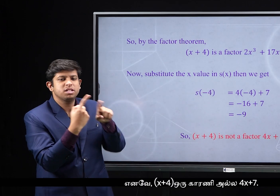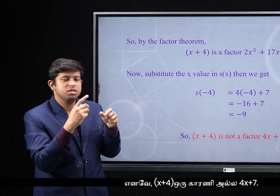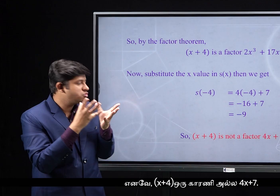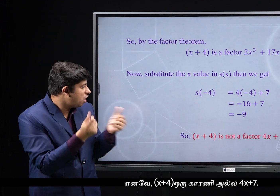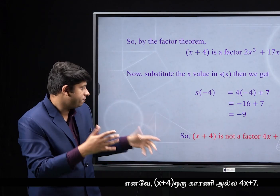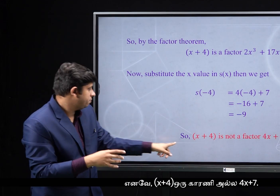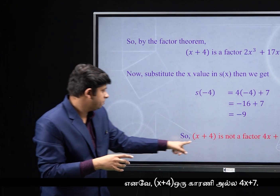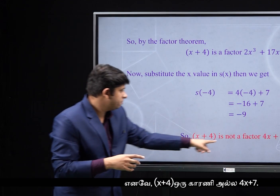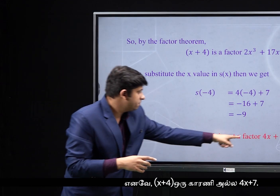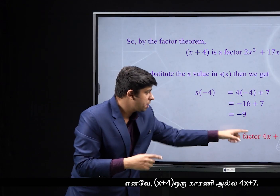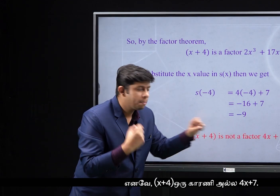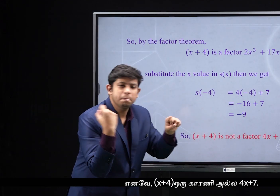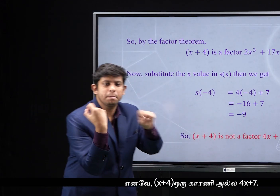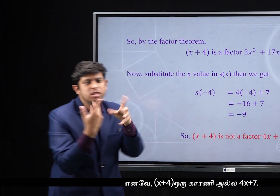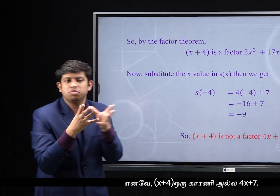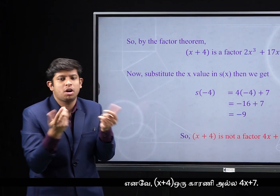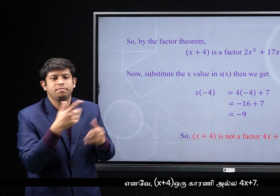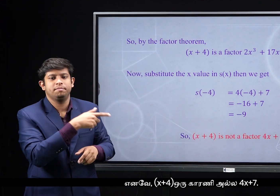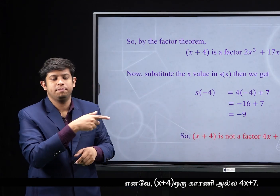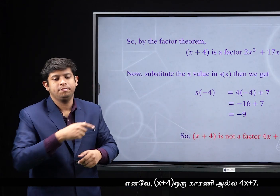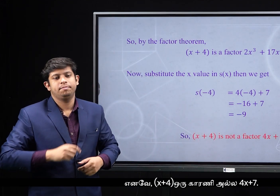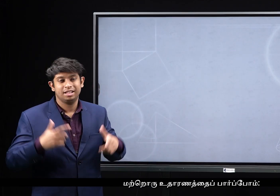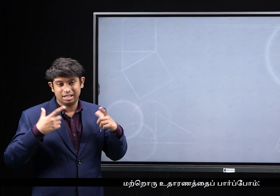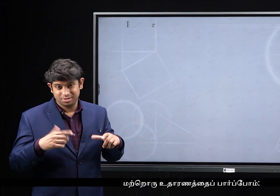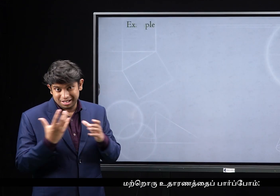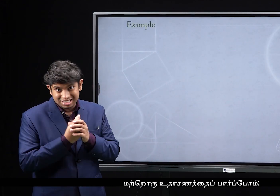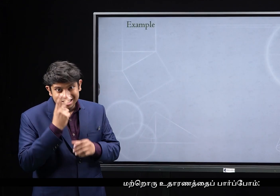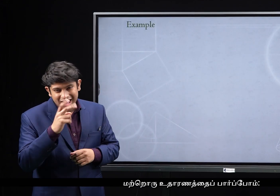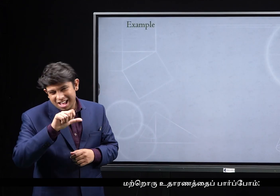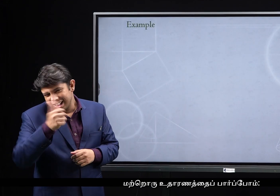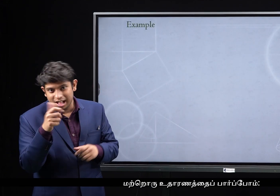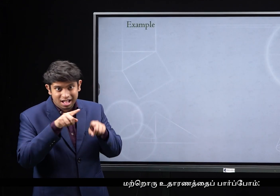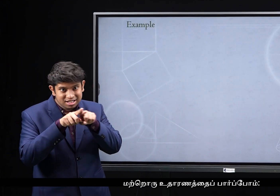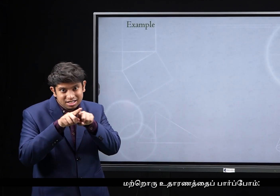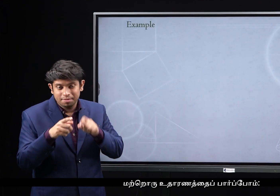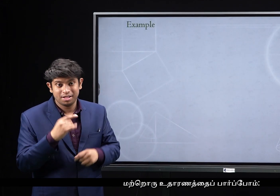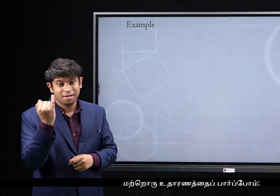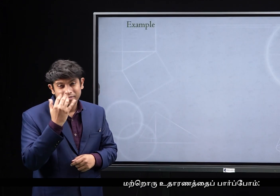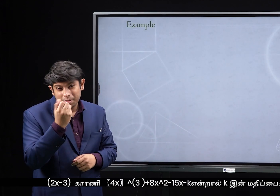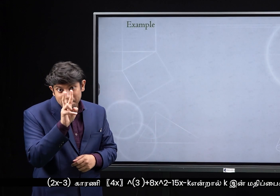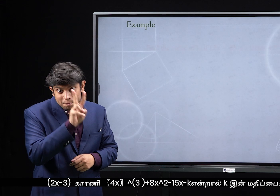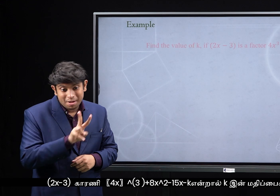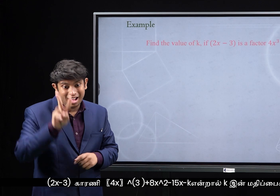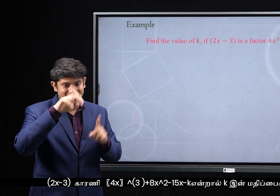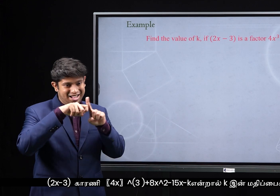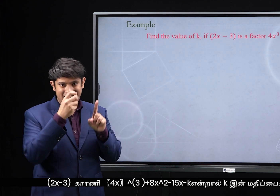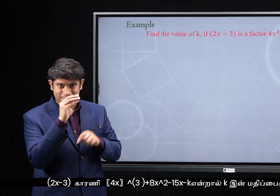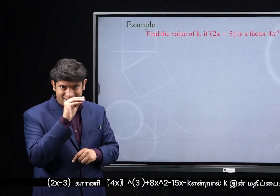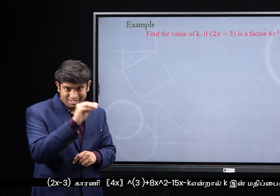ஒரு காரணி அல்ல, 4x கூட்டல் 7. மற்றொரு உதாரணத்தை பார்ப்போம். 2x கழித்தல் 3